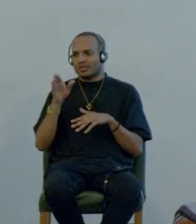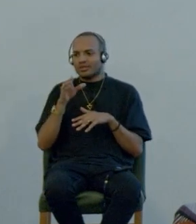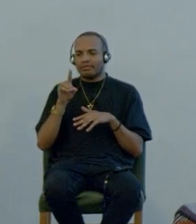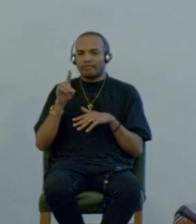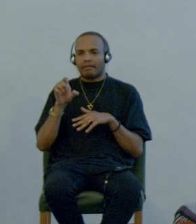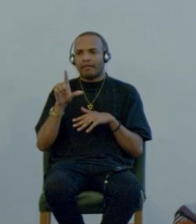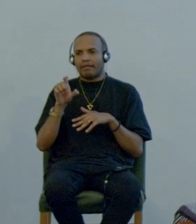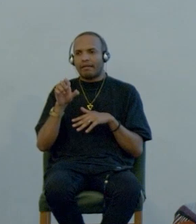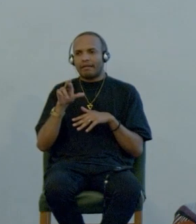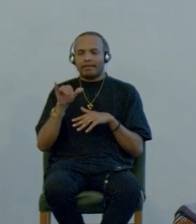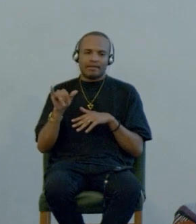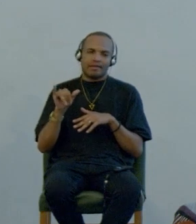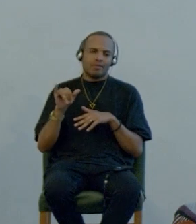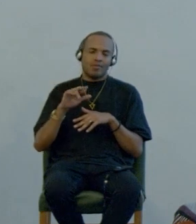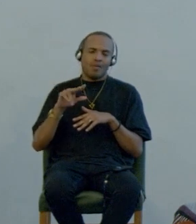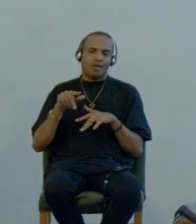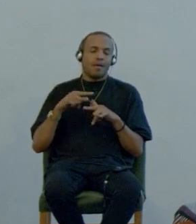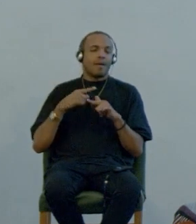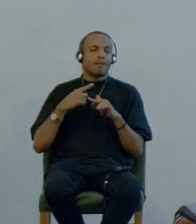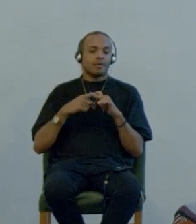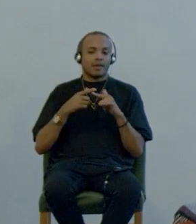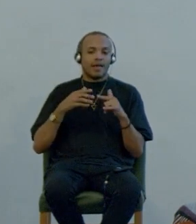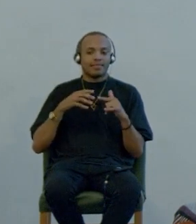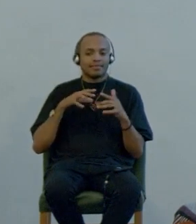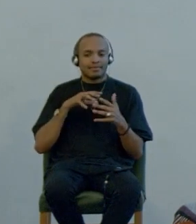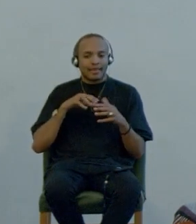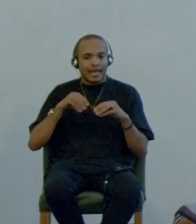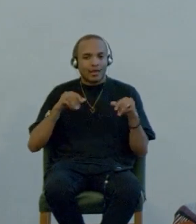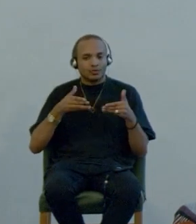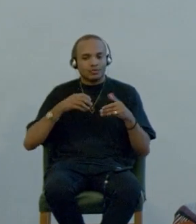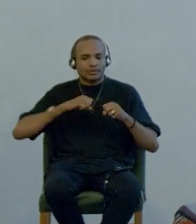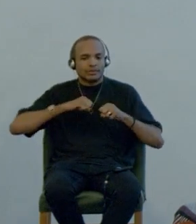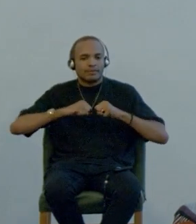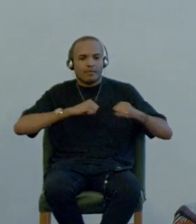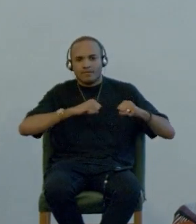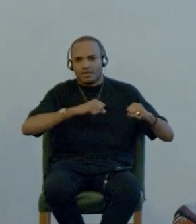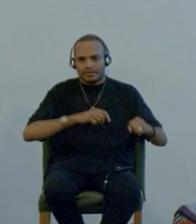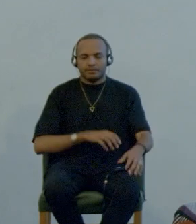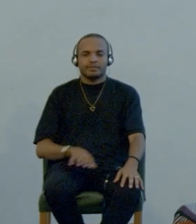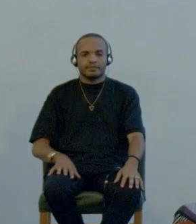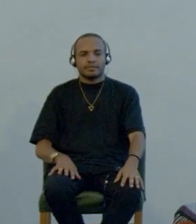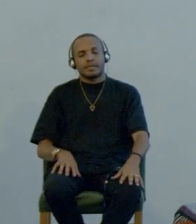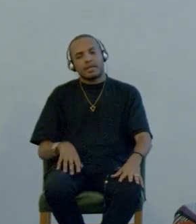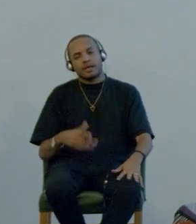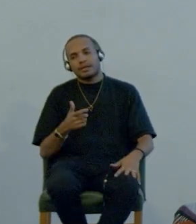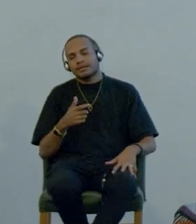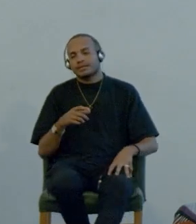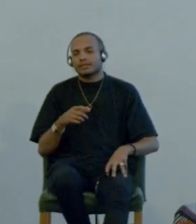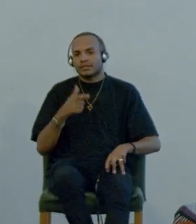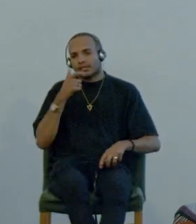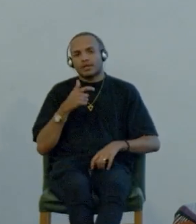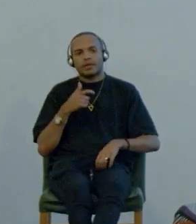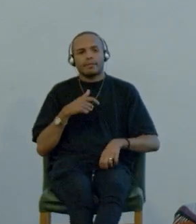aujourd'hui. Et donc, je vous dis que je vais faire deux choses. Pourquoi? Parce que je suis à la fois chercheuse et metteur en